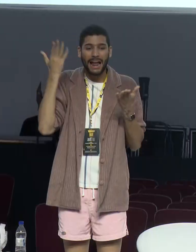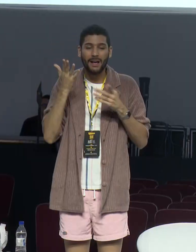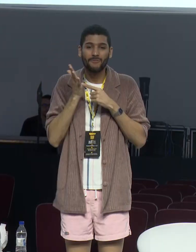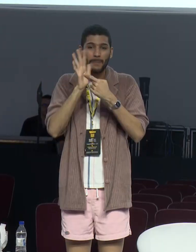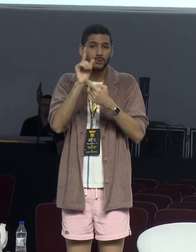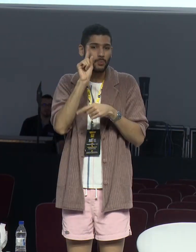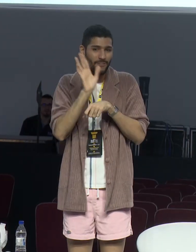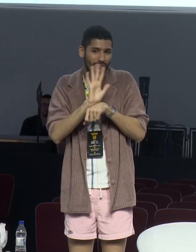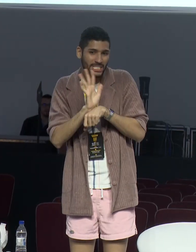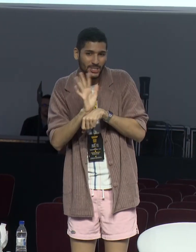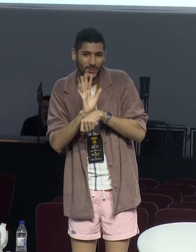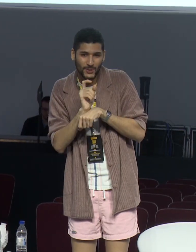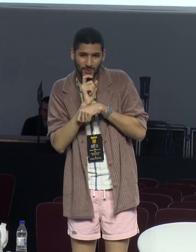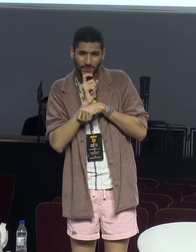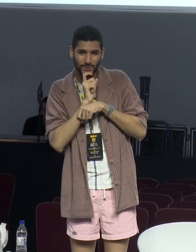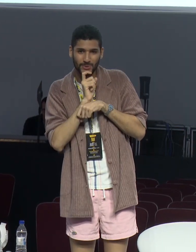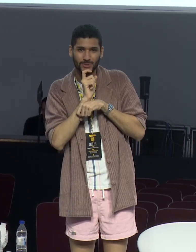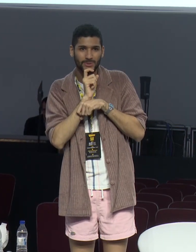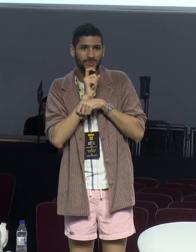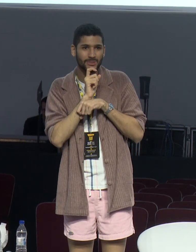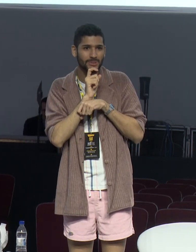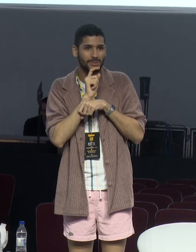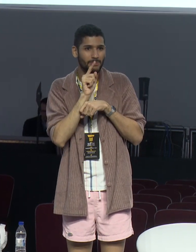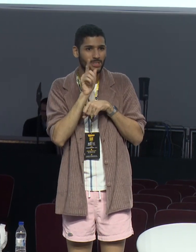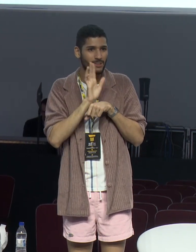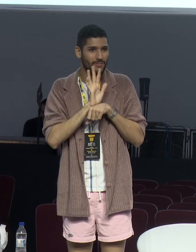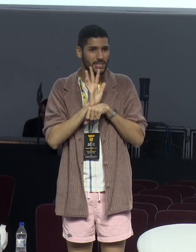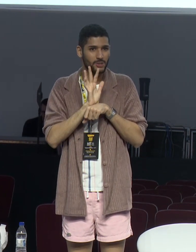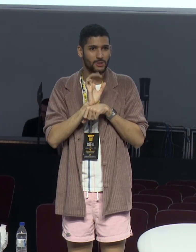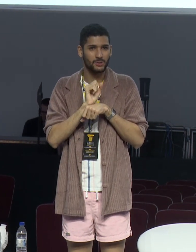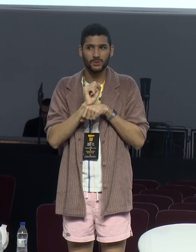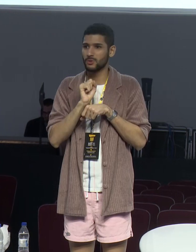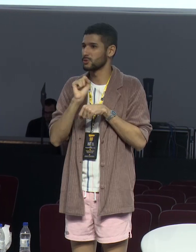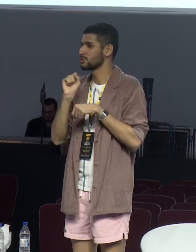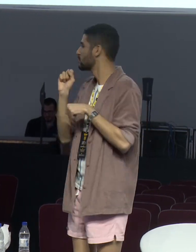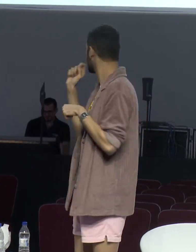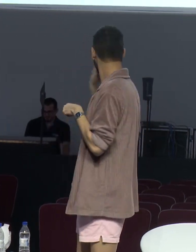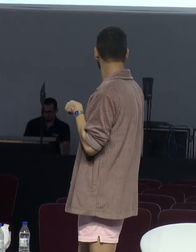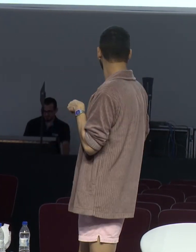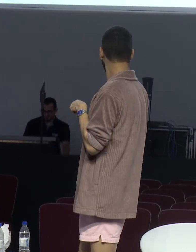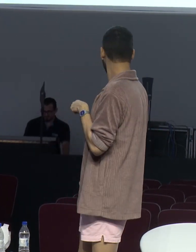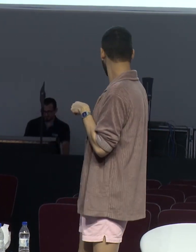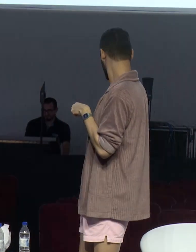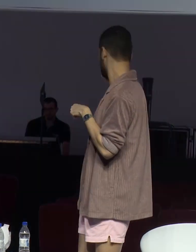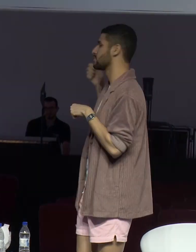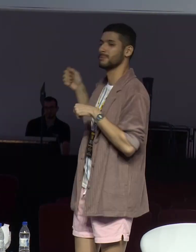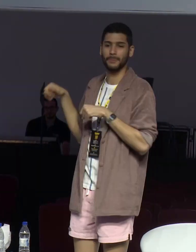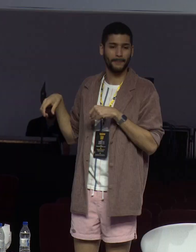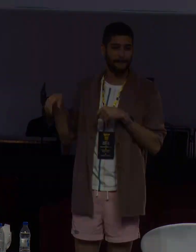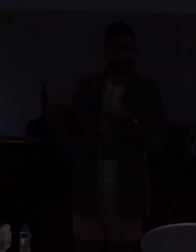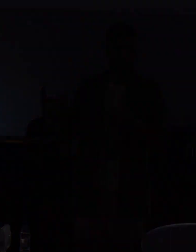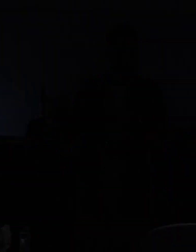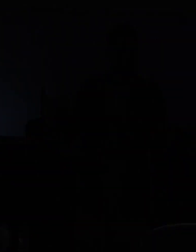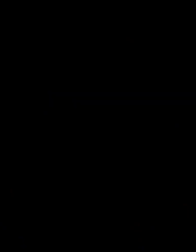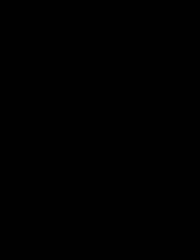a lei agora ainda tenho um vídeo finalzinho vocês podem dar play no vídeo